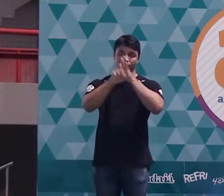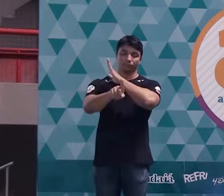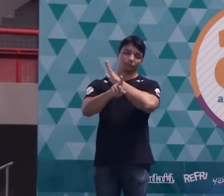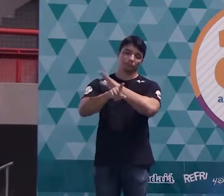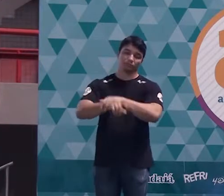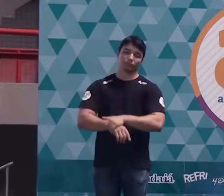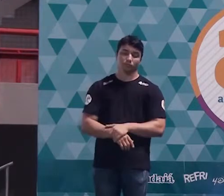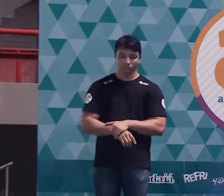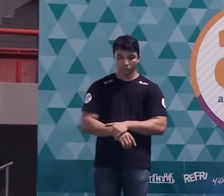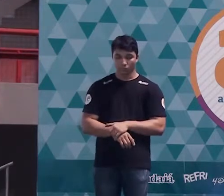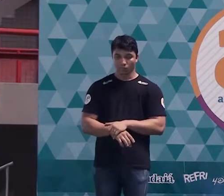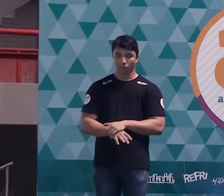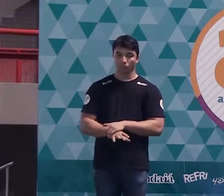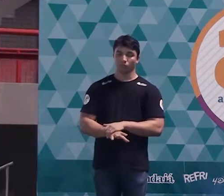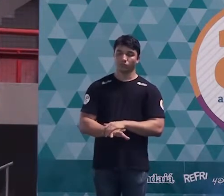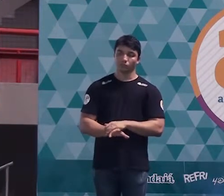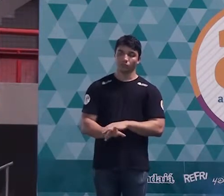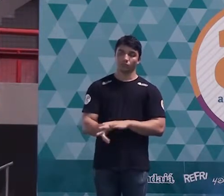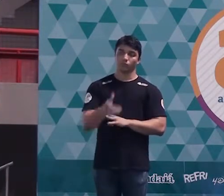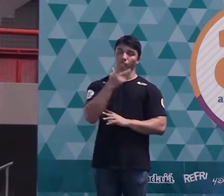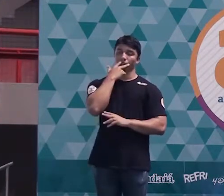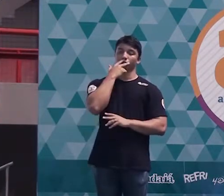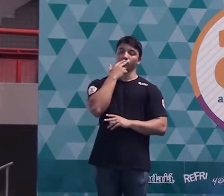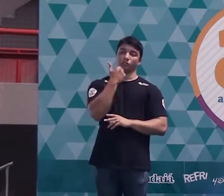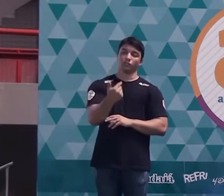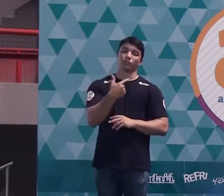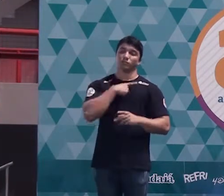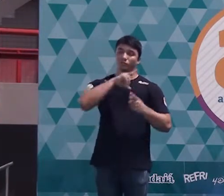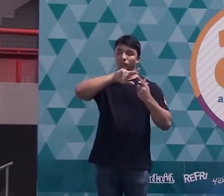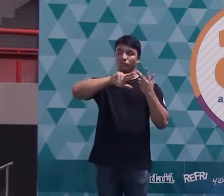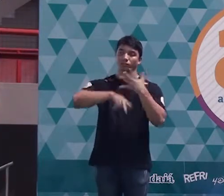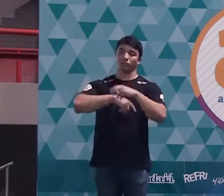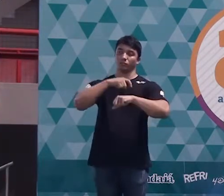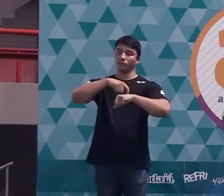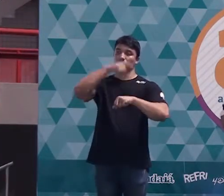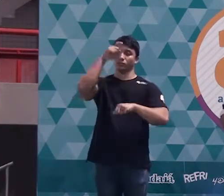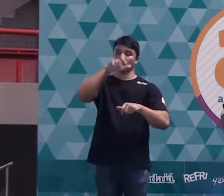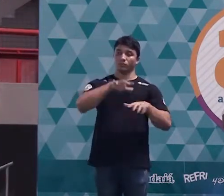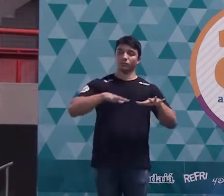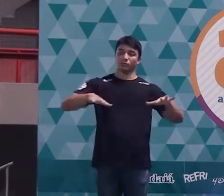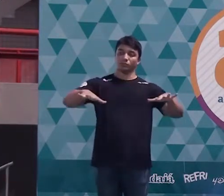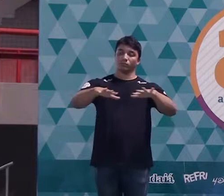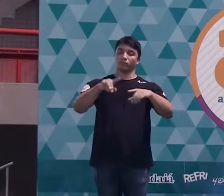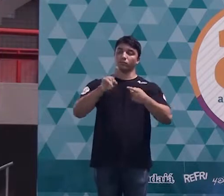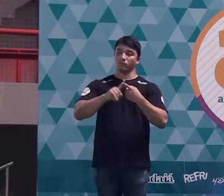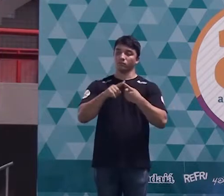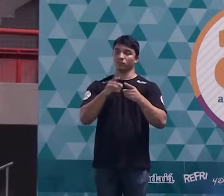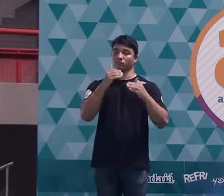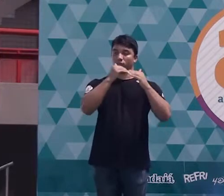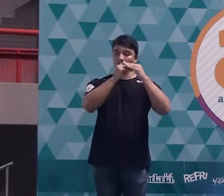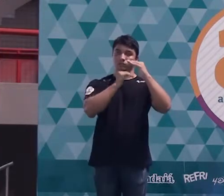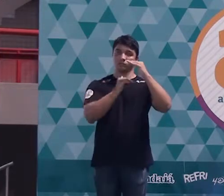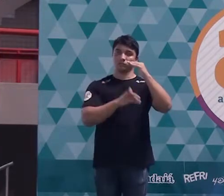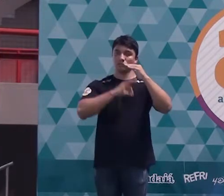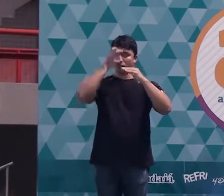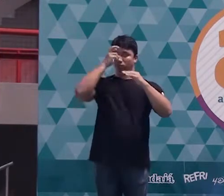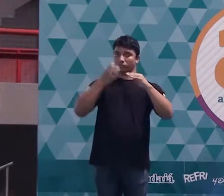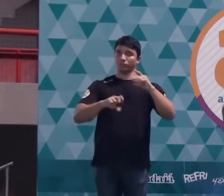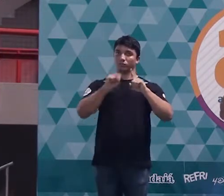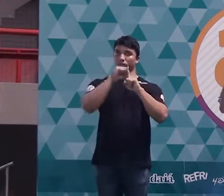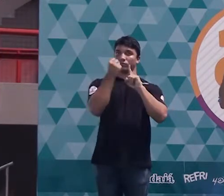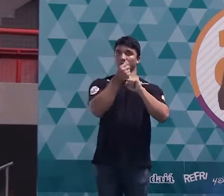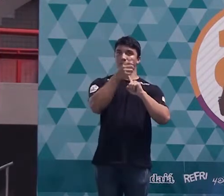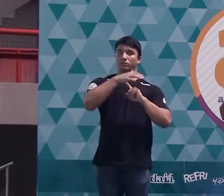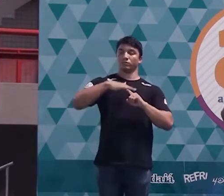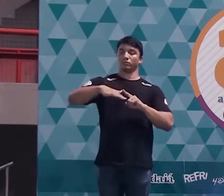seguinte: a língua varia no tempo, no espaço e em diferentes classes socioculturais.